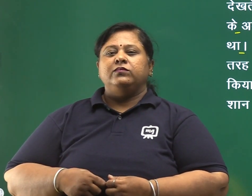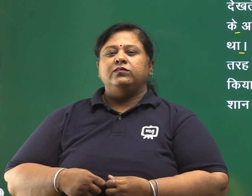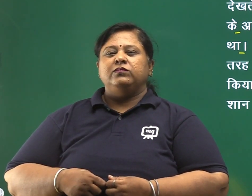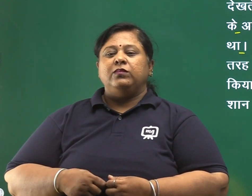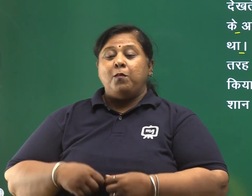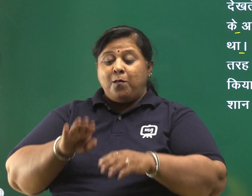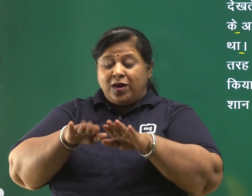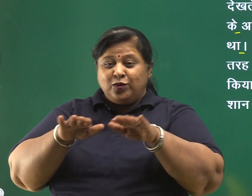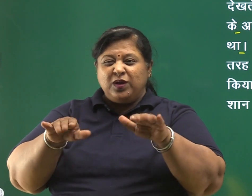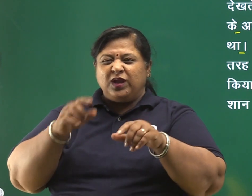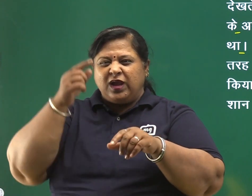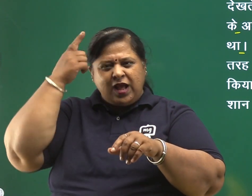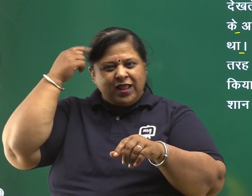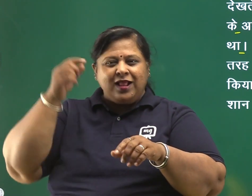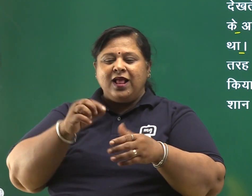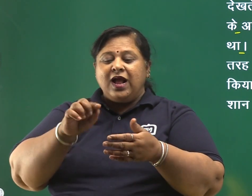मधुमक्खियों की